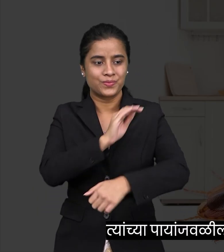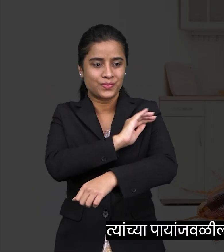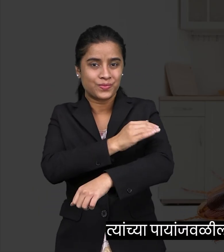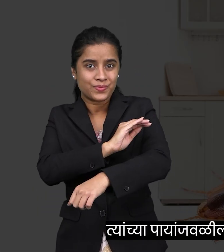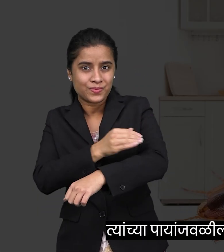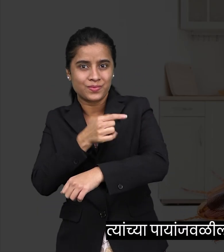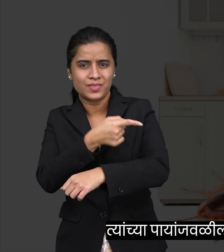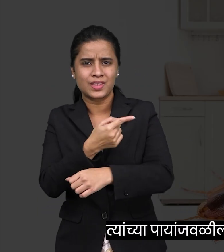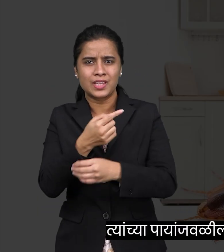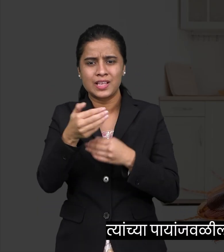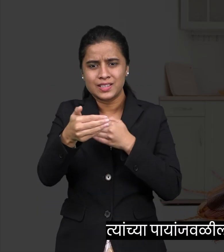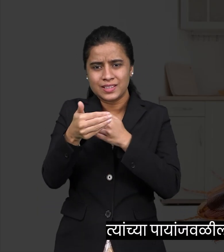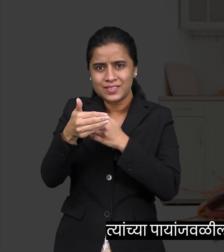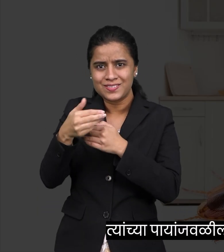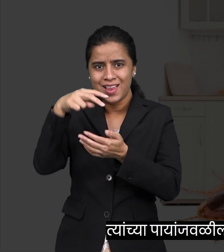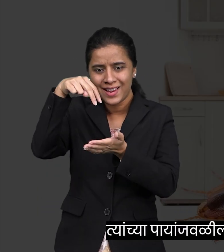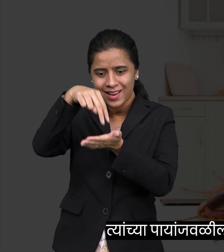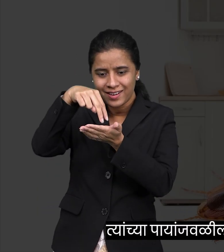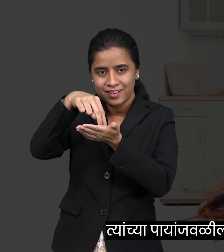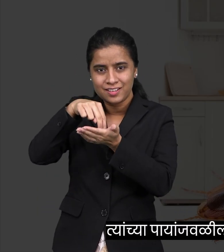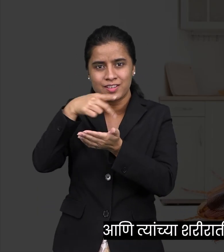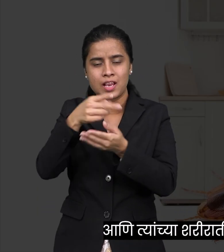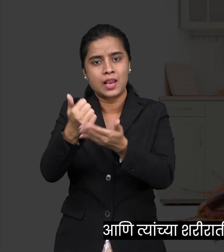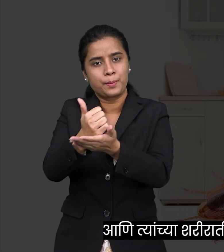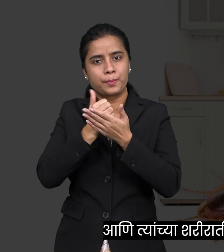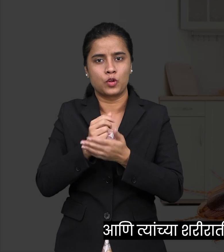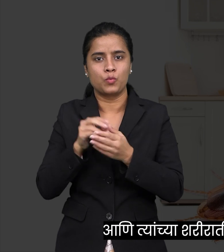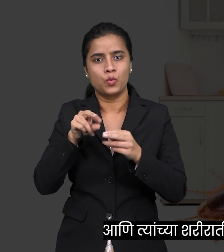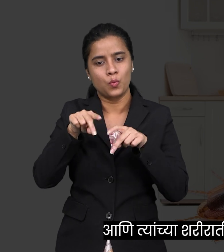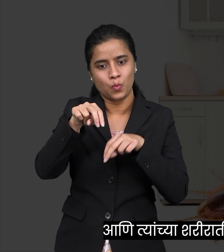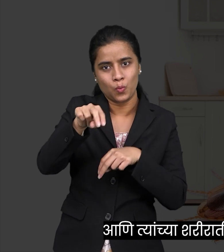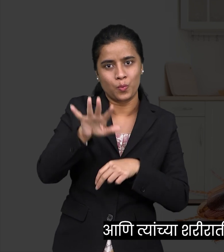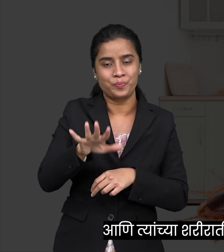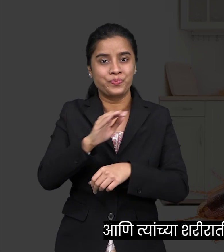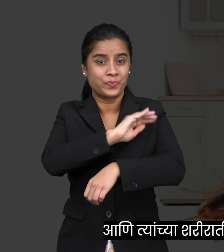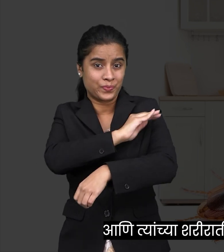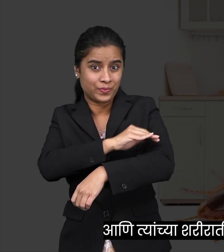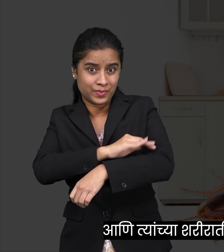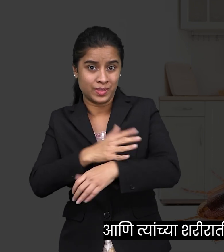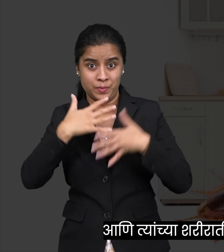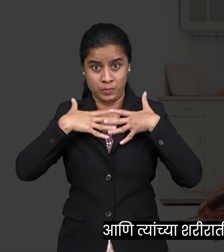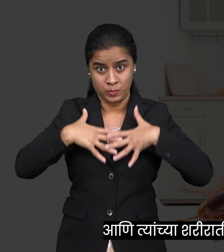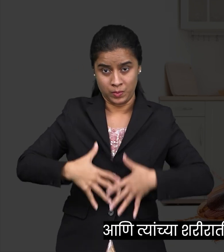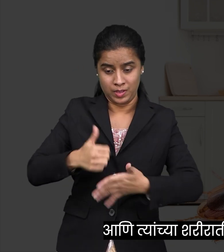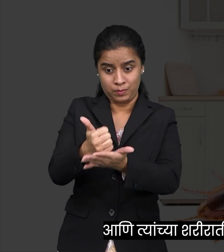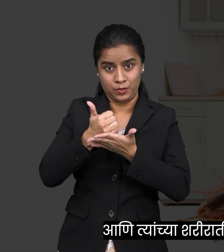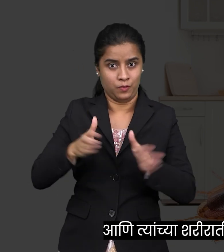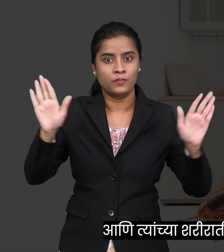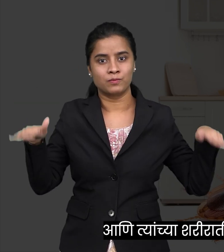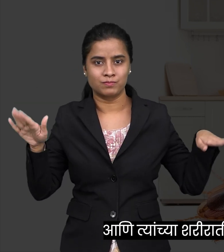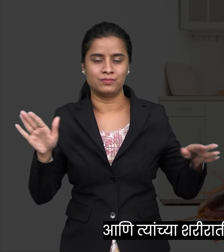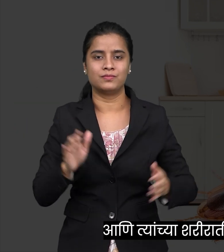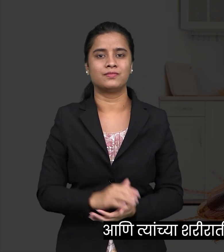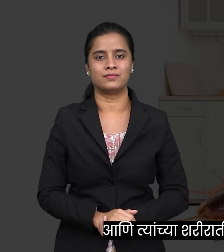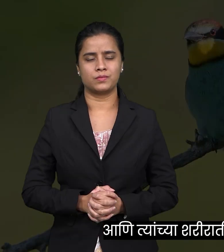त्यांच्या पायांजवळील स्नायू त्यांना चालण्यास मदत करतात आणि त्यांच्या शरीरातील स्नायू त्यांना उडण्यास मदत करतात.